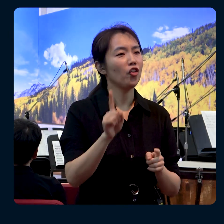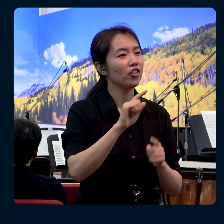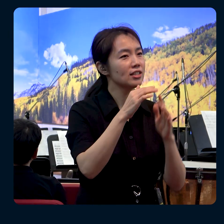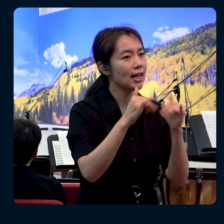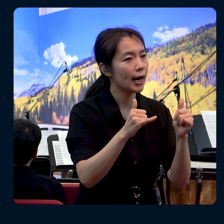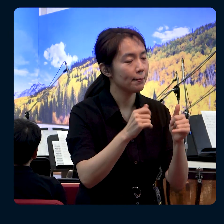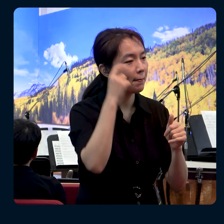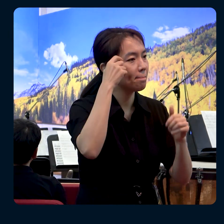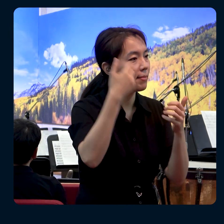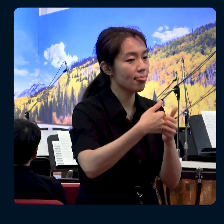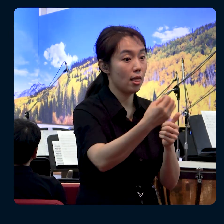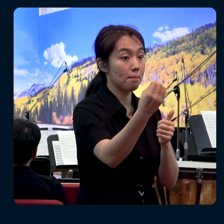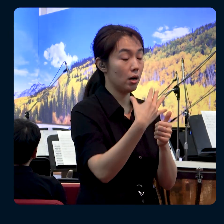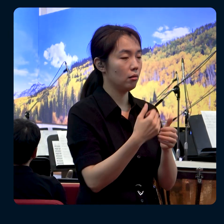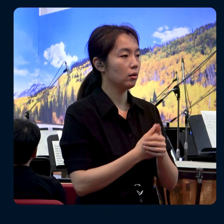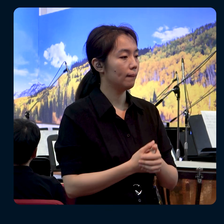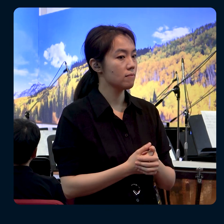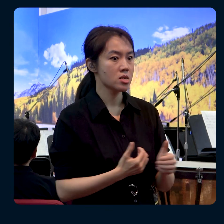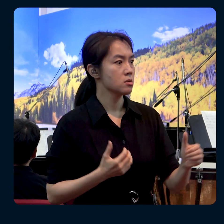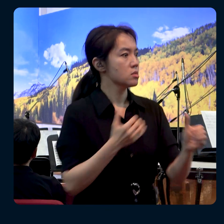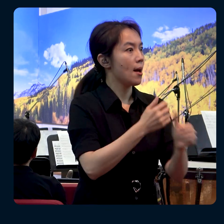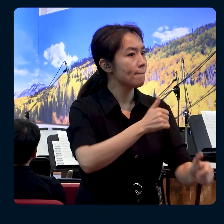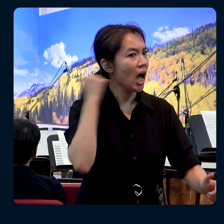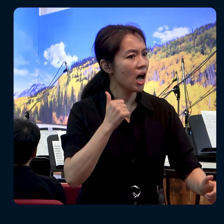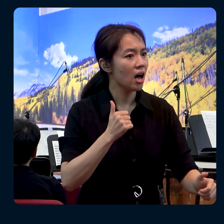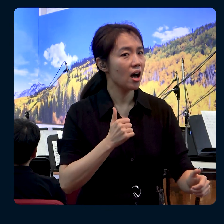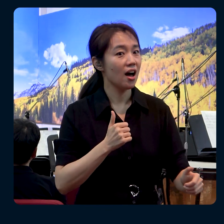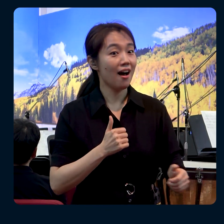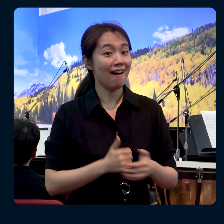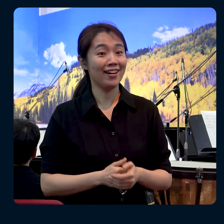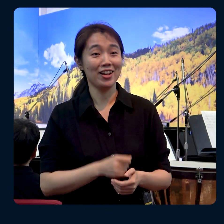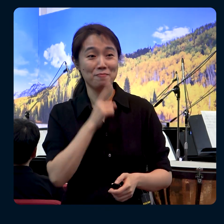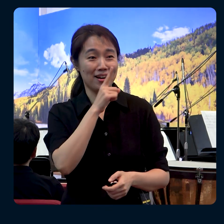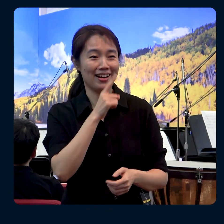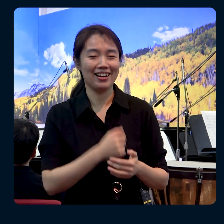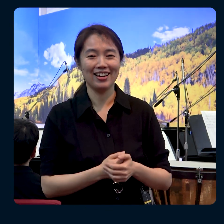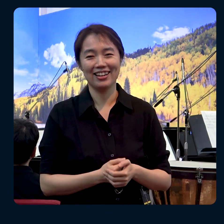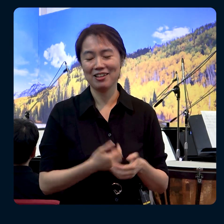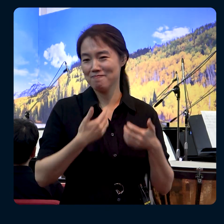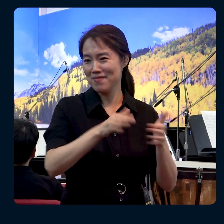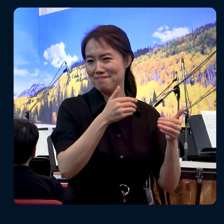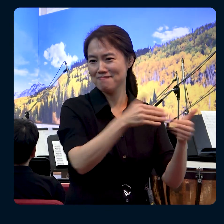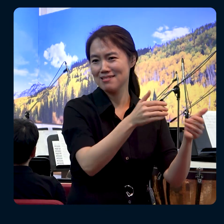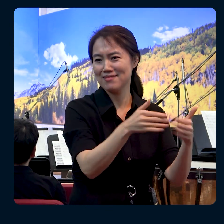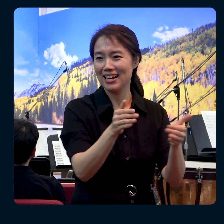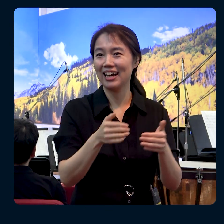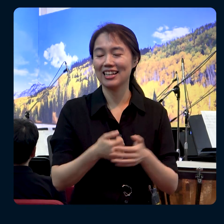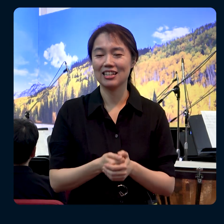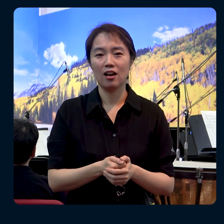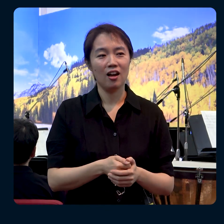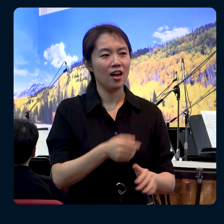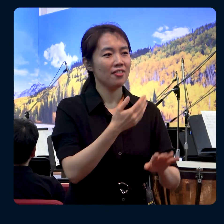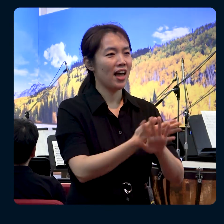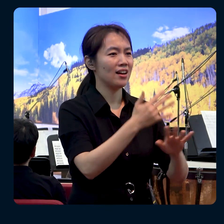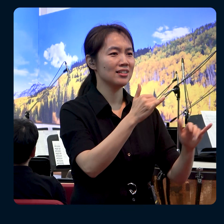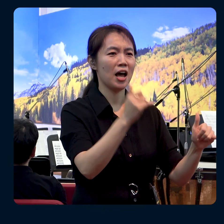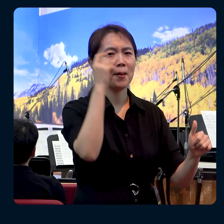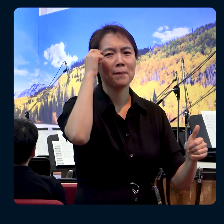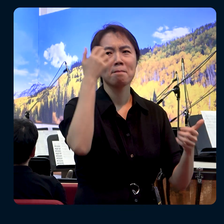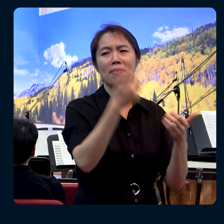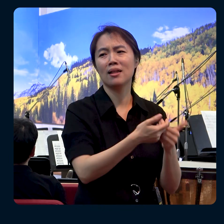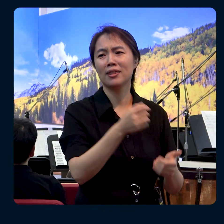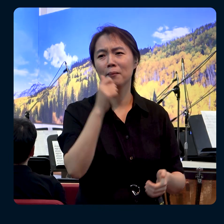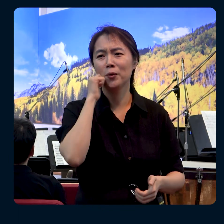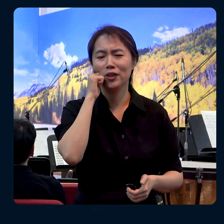그러니까 그게 아니고 반대했더니 갑자기 너 나하고 해볼래? 이런 소리까지 해가면서, 그러니까 하도 막 가니까 딴 사람들이